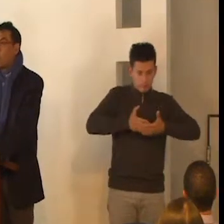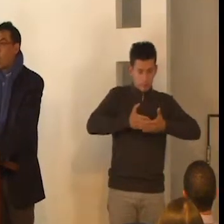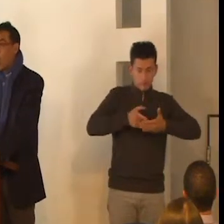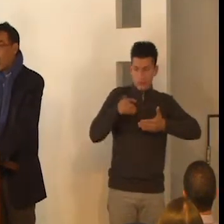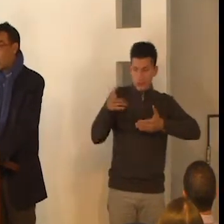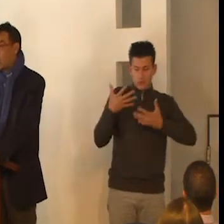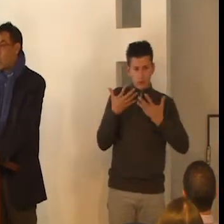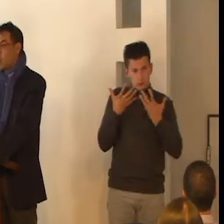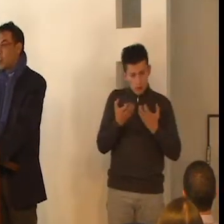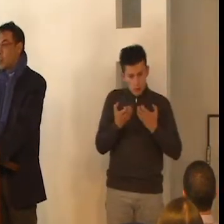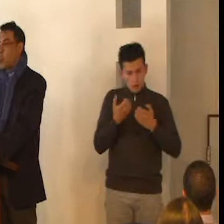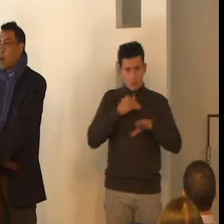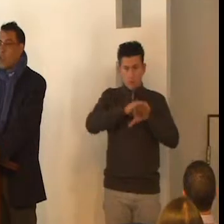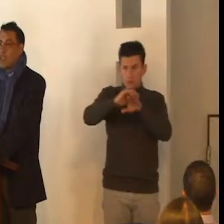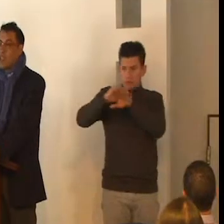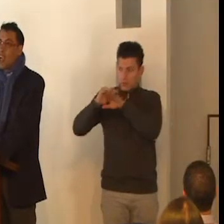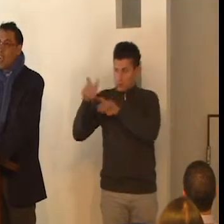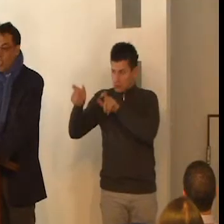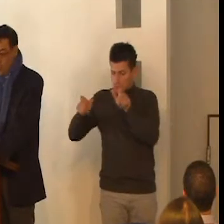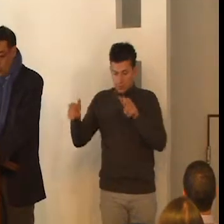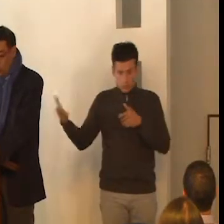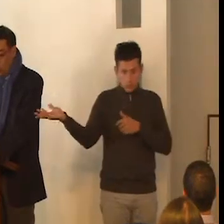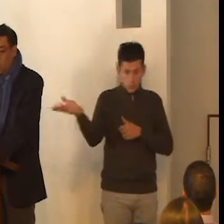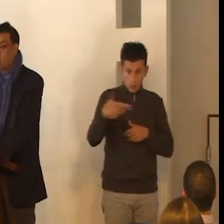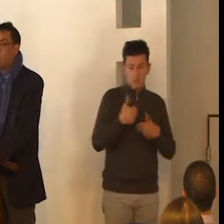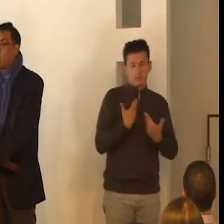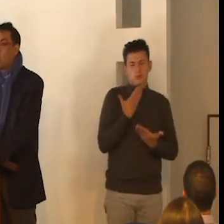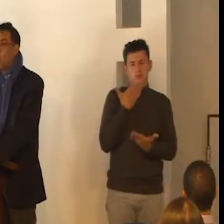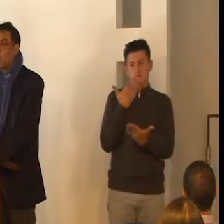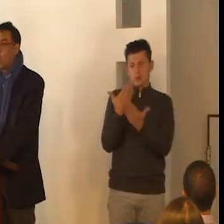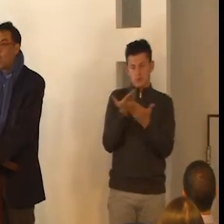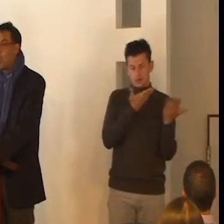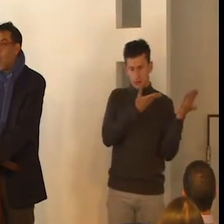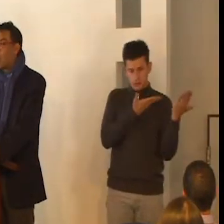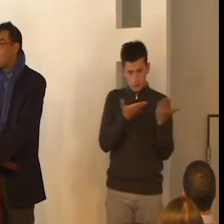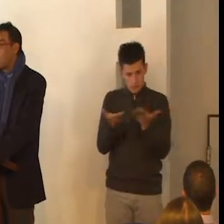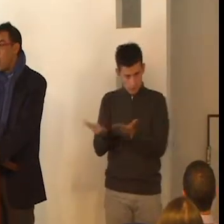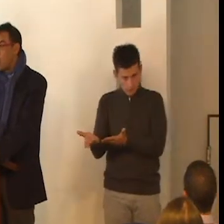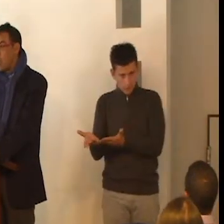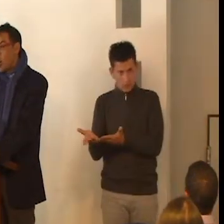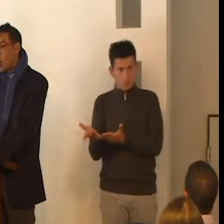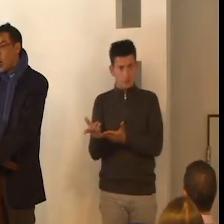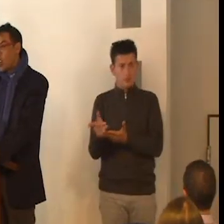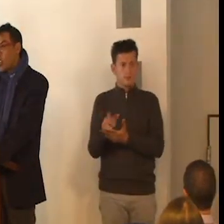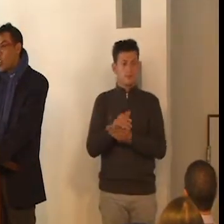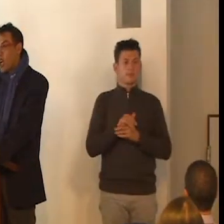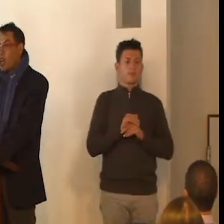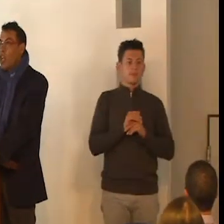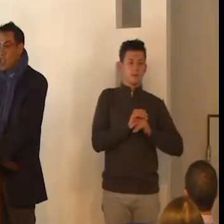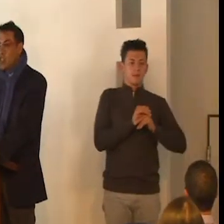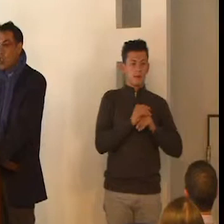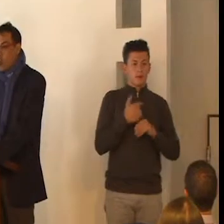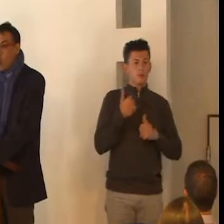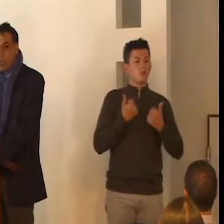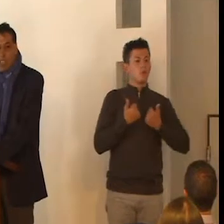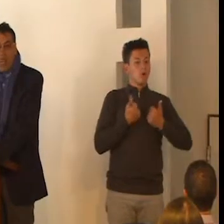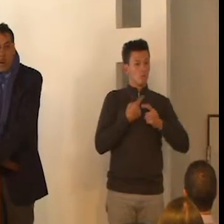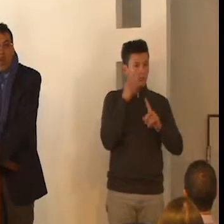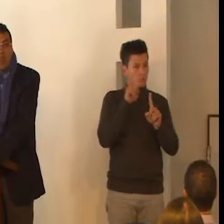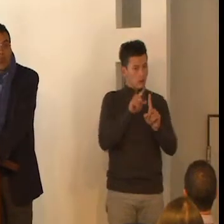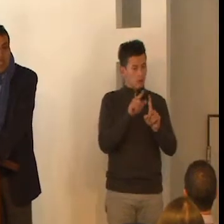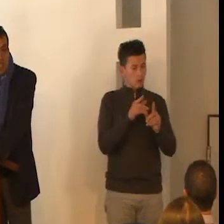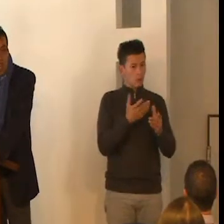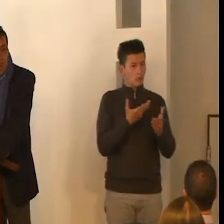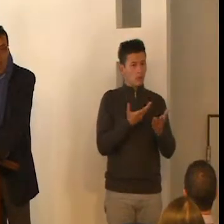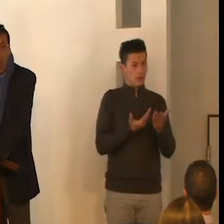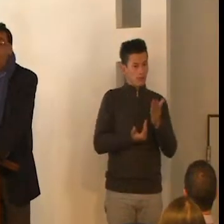a convocarlos, y por lo cual les agradecemos muchísimo que hayan aceptado esta convocatoria, es como empezar